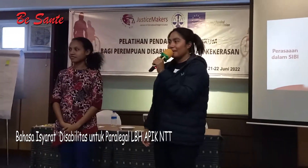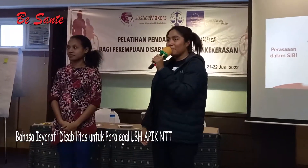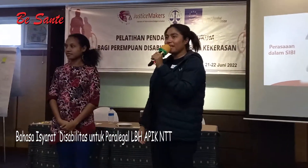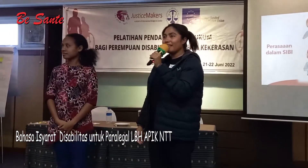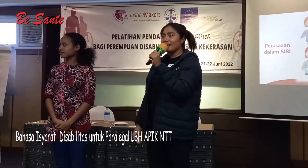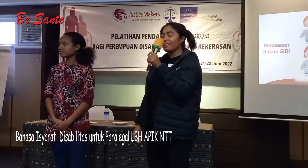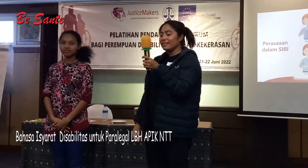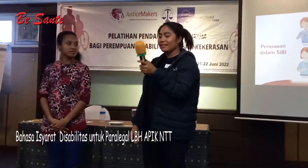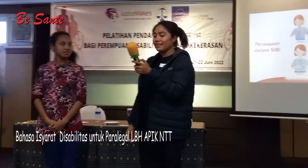pergi,